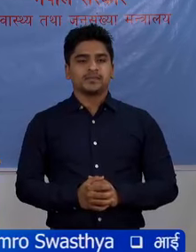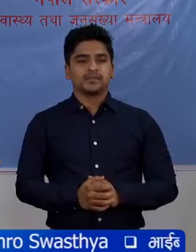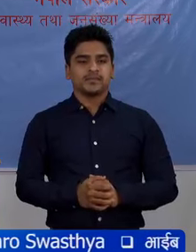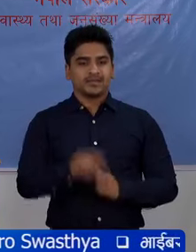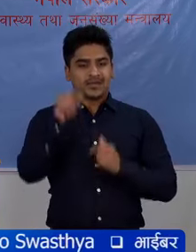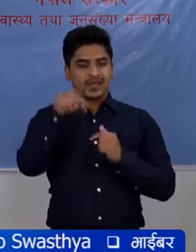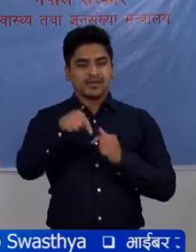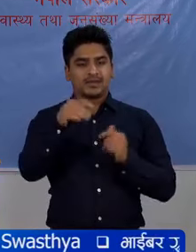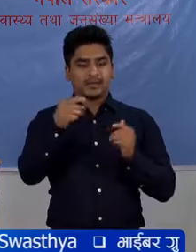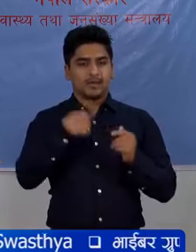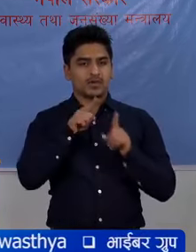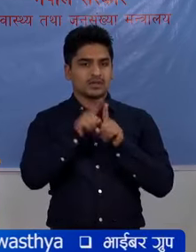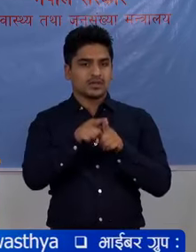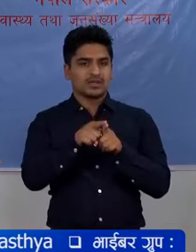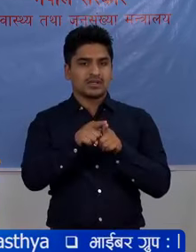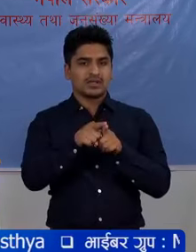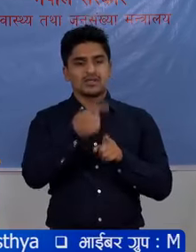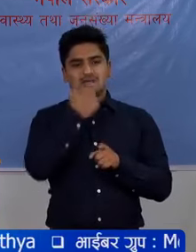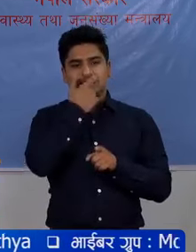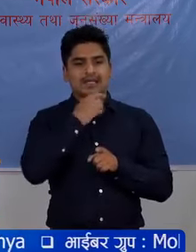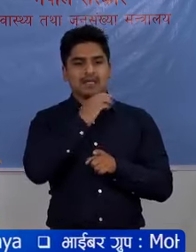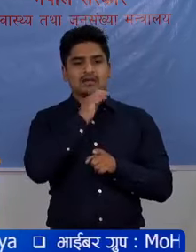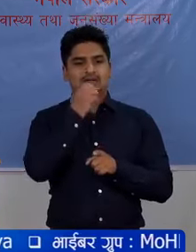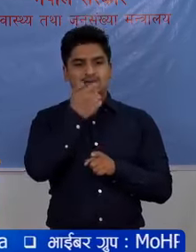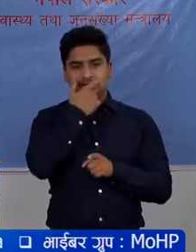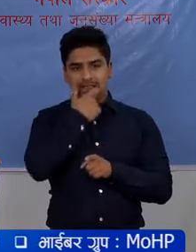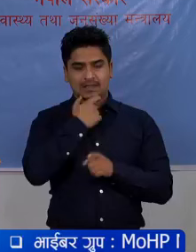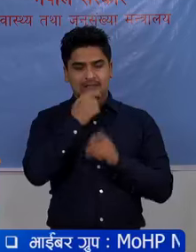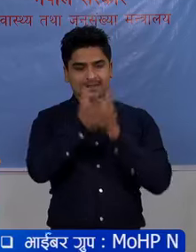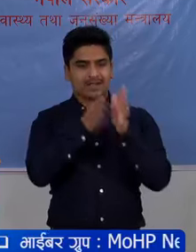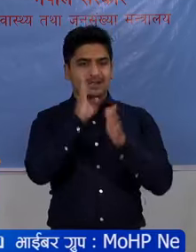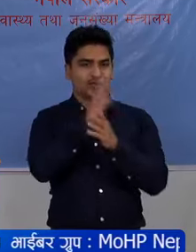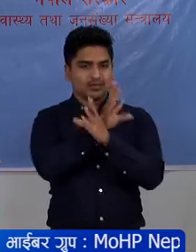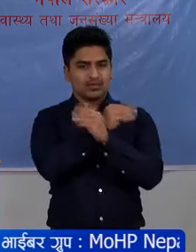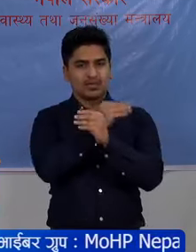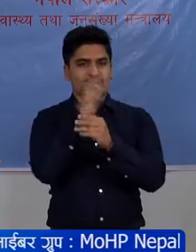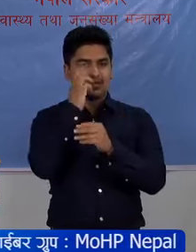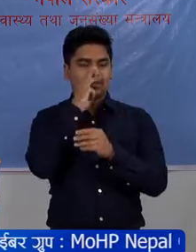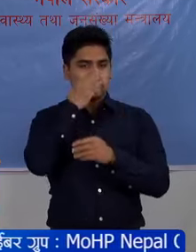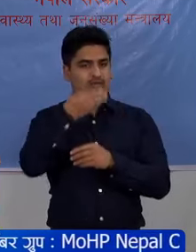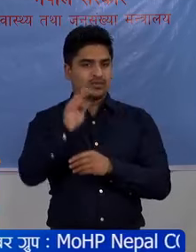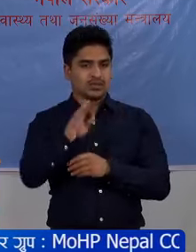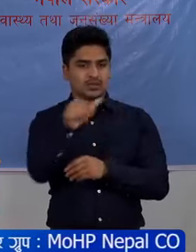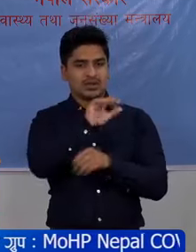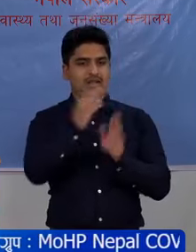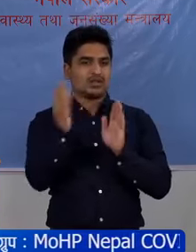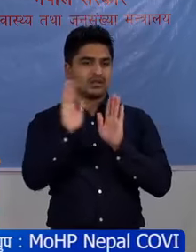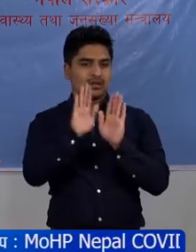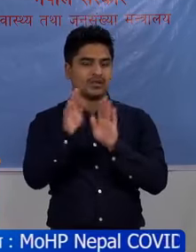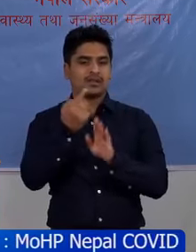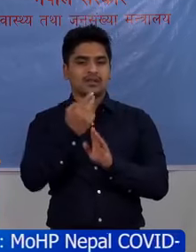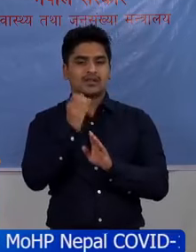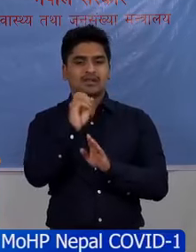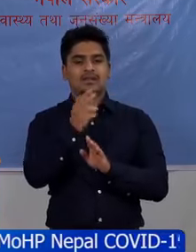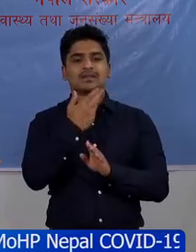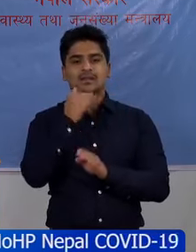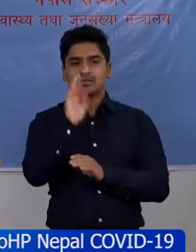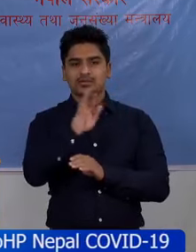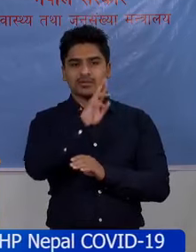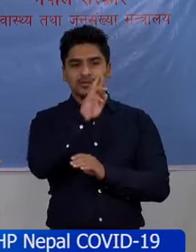आज मेरो साथ मा सागर सुवेदी संकेतिक भासामा दोवाशे को रूप मा अनुँँछा वालाई दन्यबाद दिने चान्चू रो